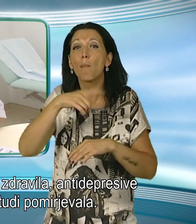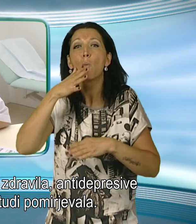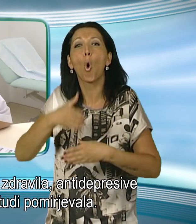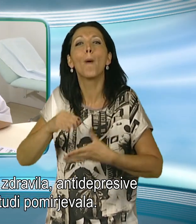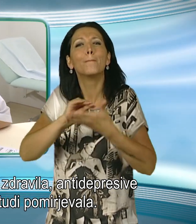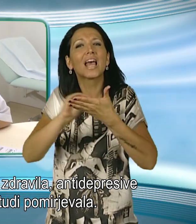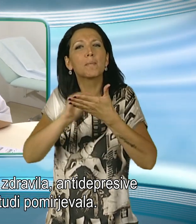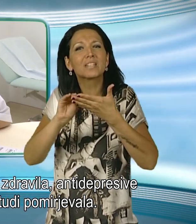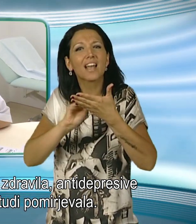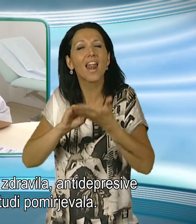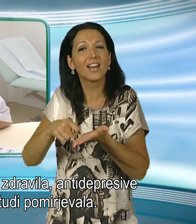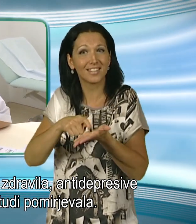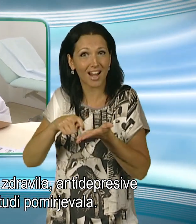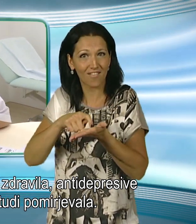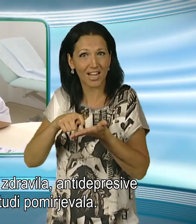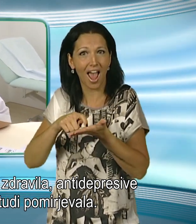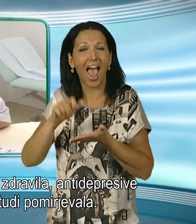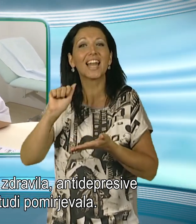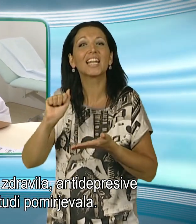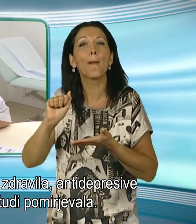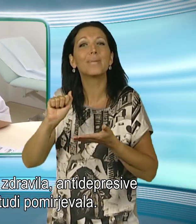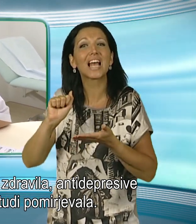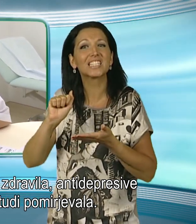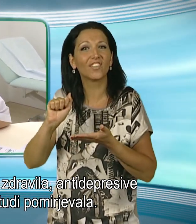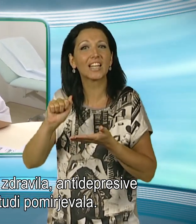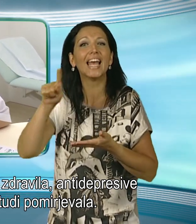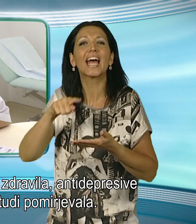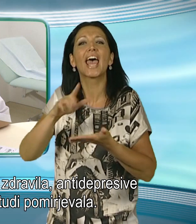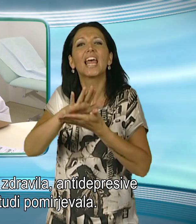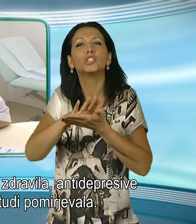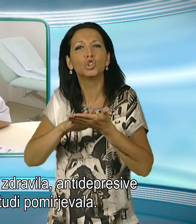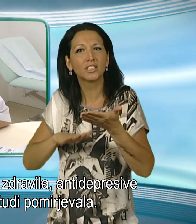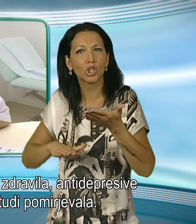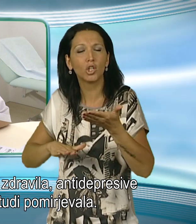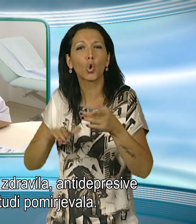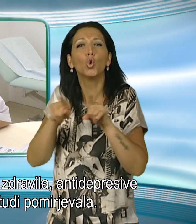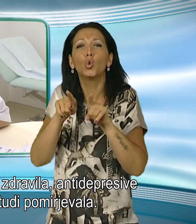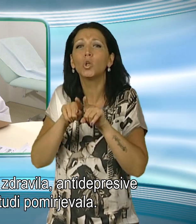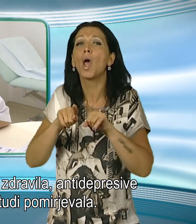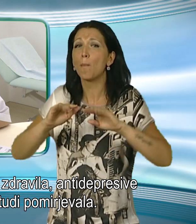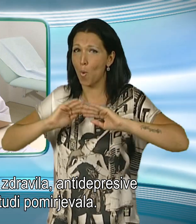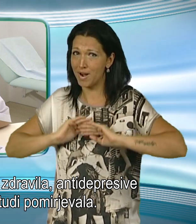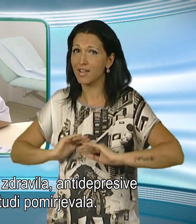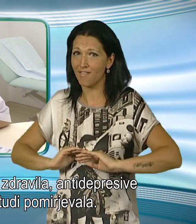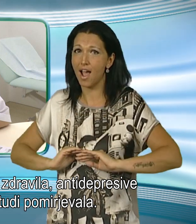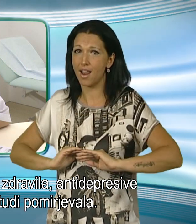Ta nam bo predpisal zdravila, antidepresive in na začetku tudi pomirjevala.